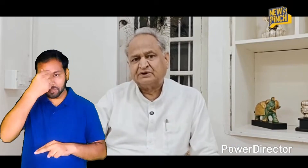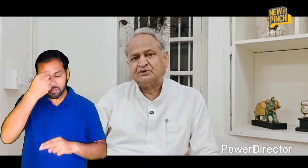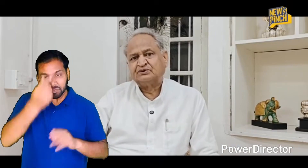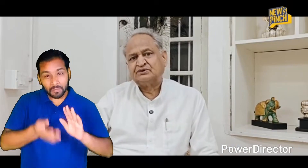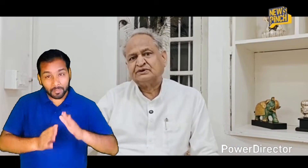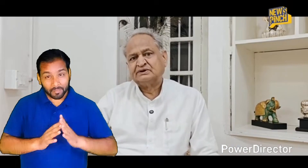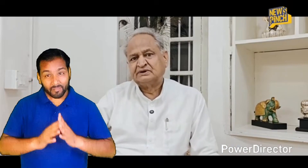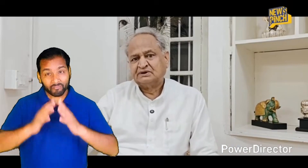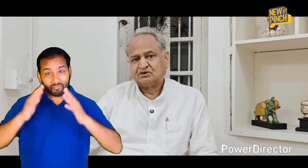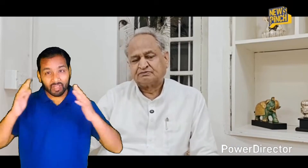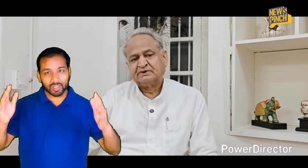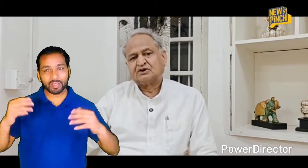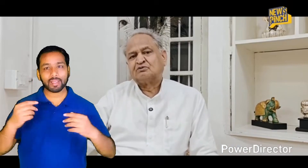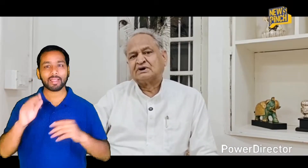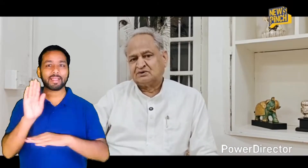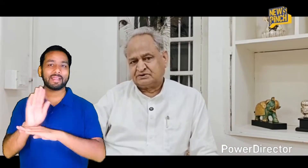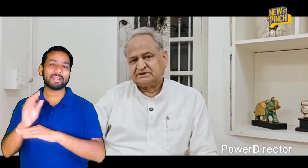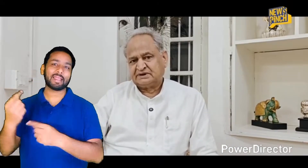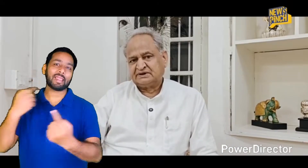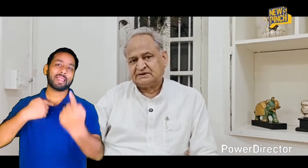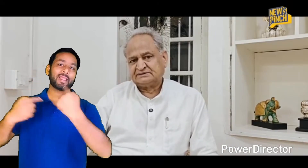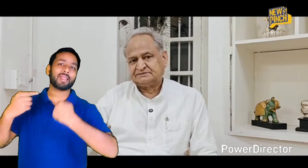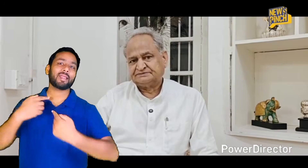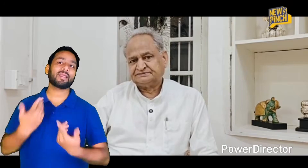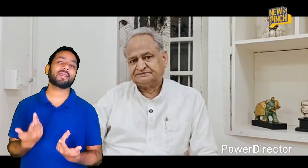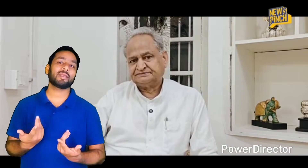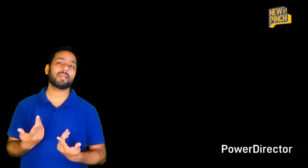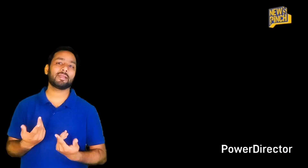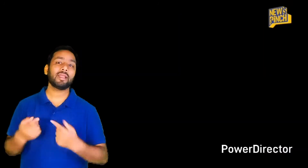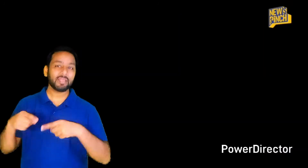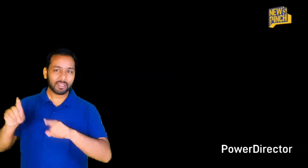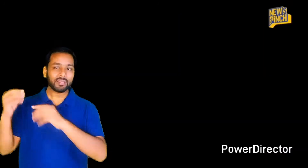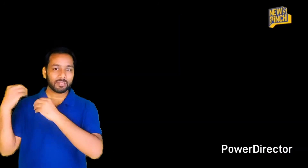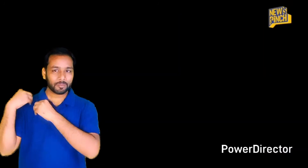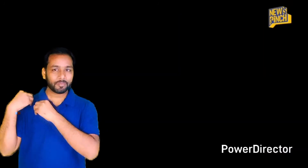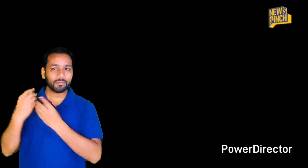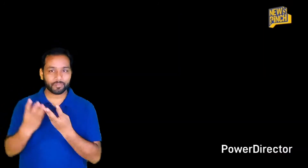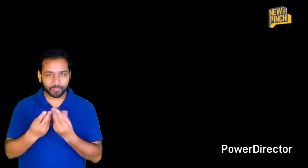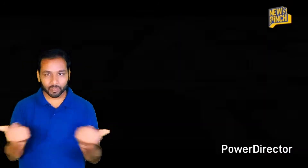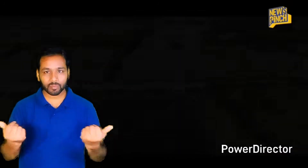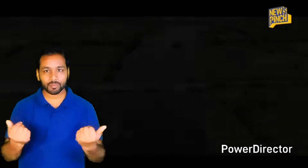समस्या बहुत बड़ी हो, उसमें आरोप लगाना उचित नहीं है।